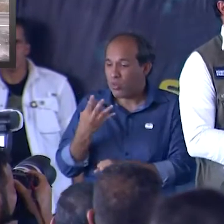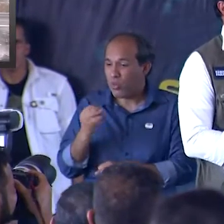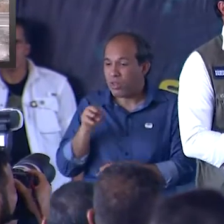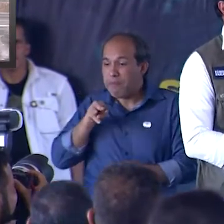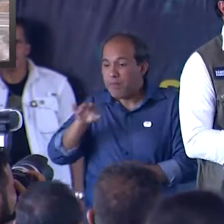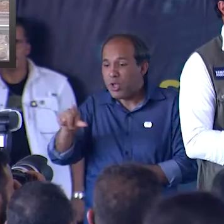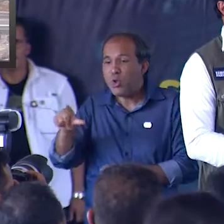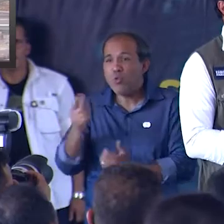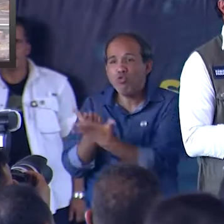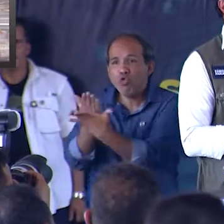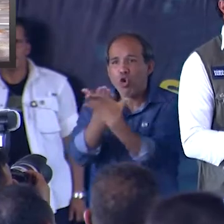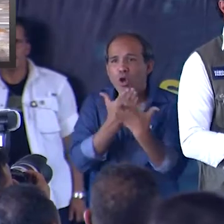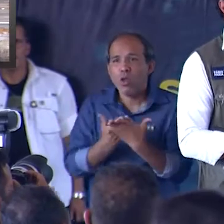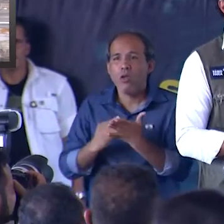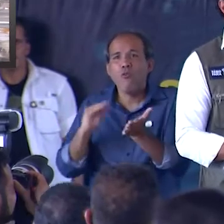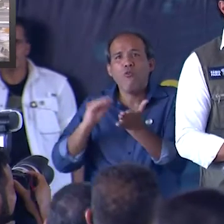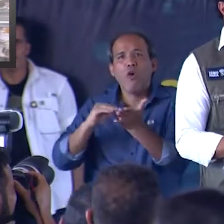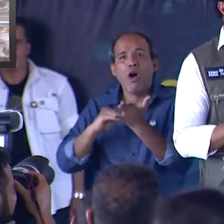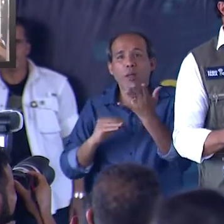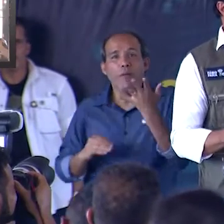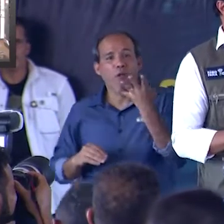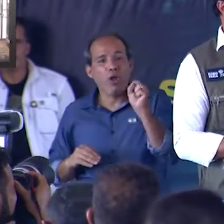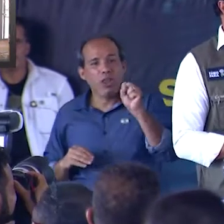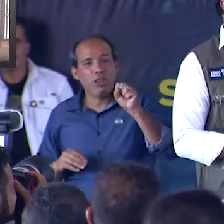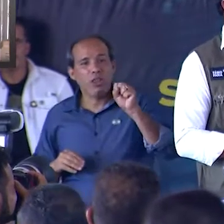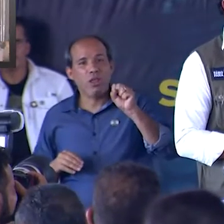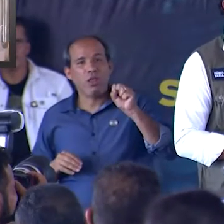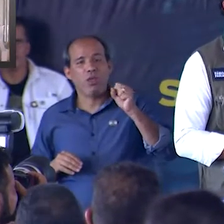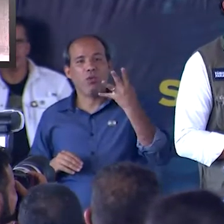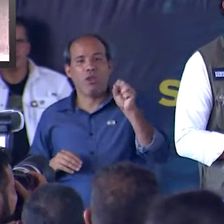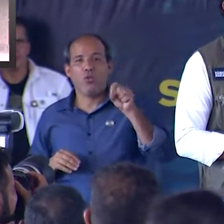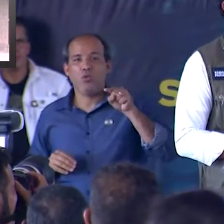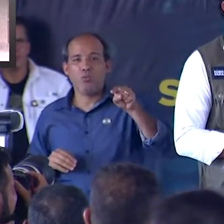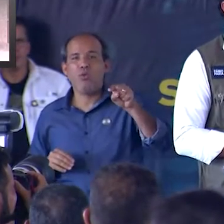escolas, 48 mil vão receber internet de 5G.